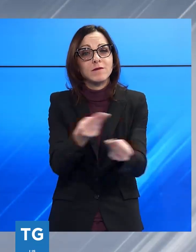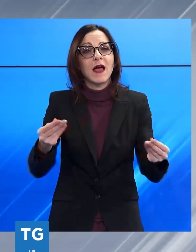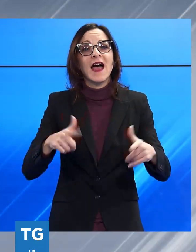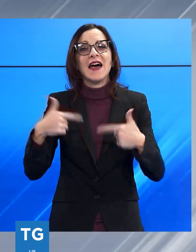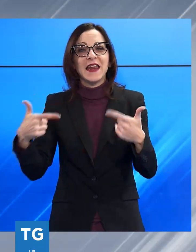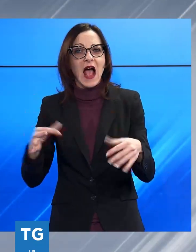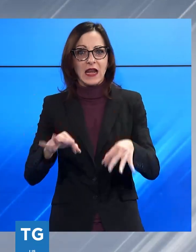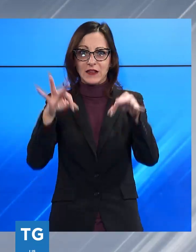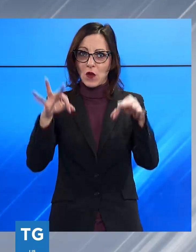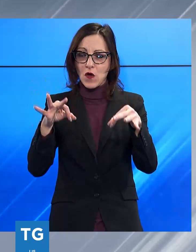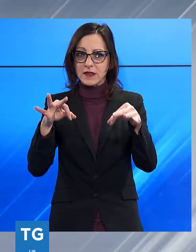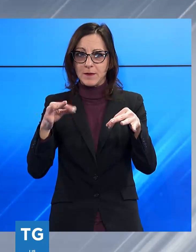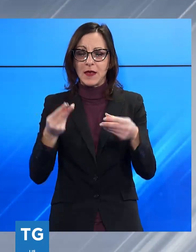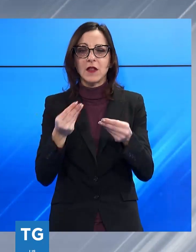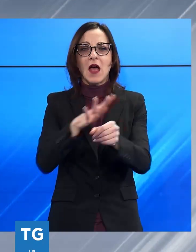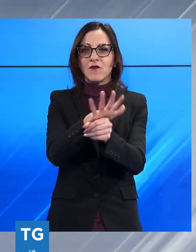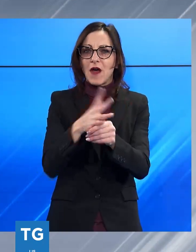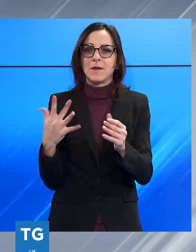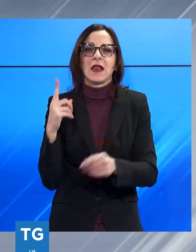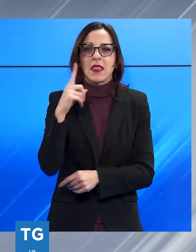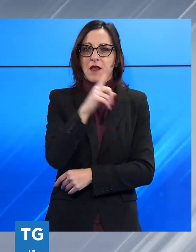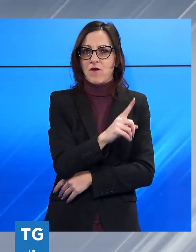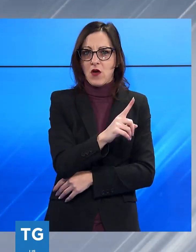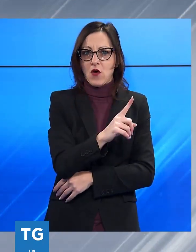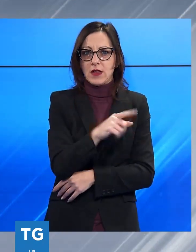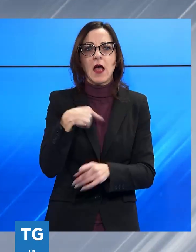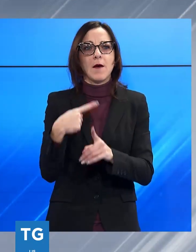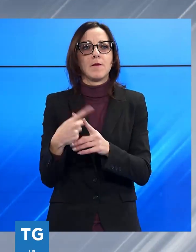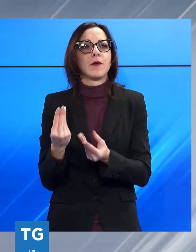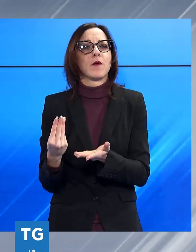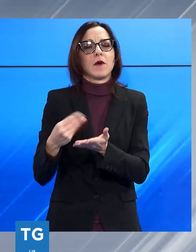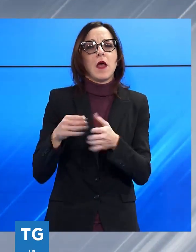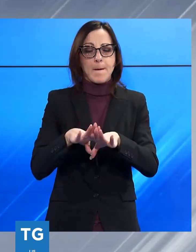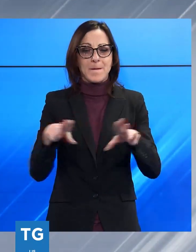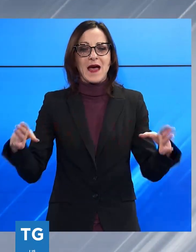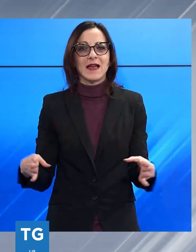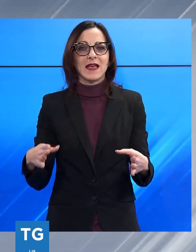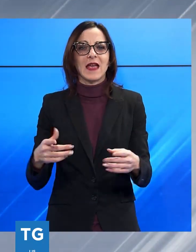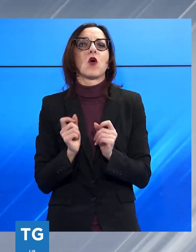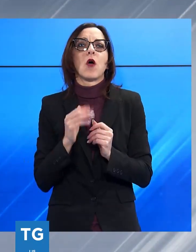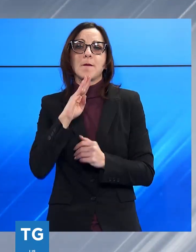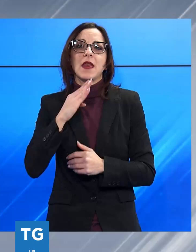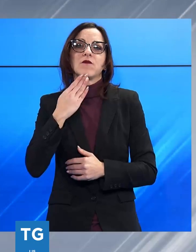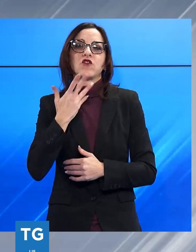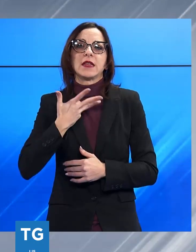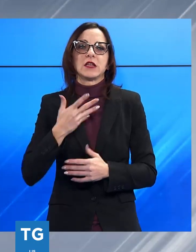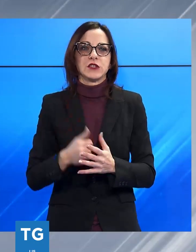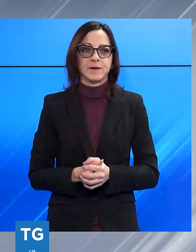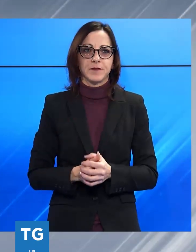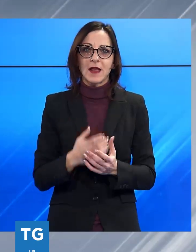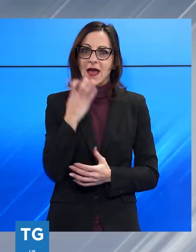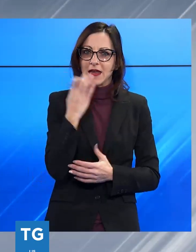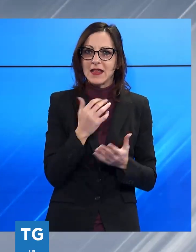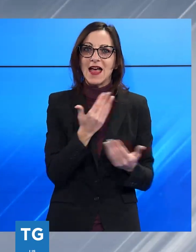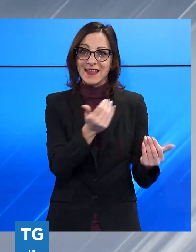in sospeso detti alle famiglie in difficoltà oltre che per allestire un banchetto per la fiera di beneficenza Tra risate e Saluti